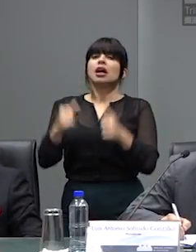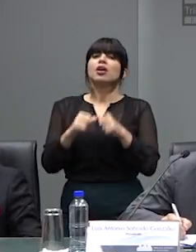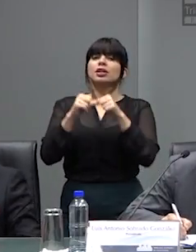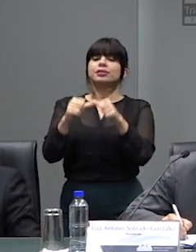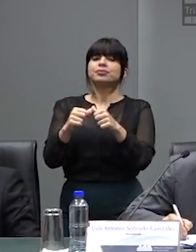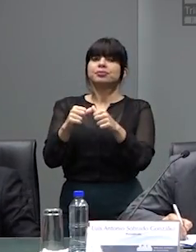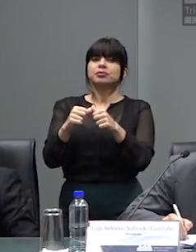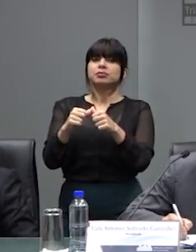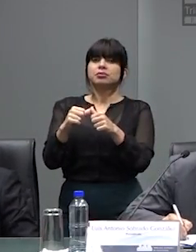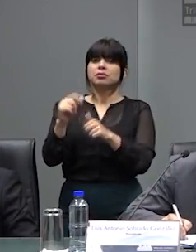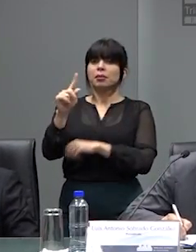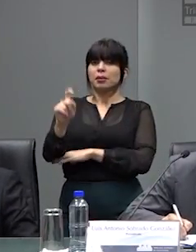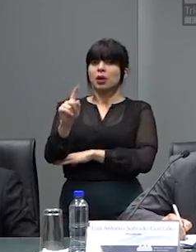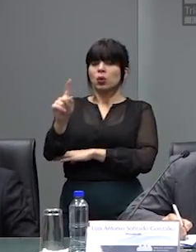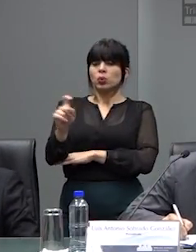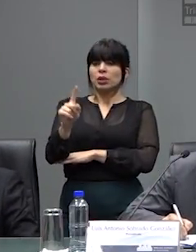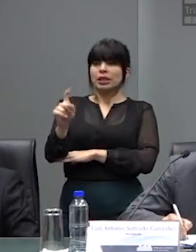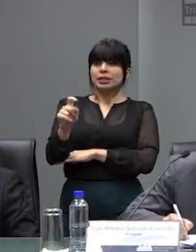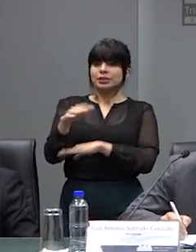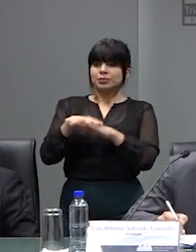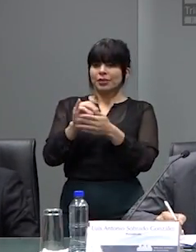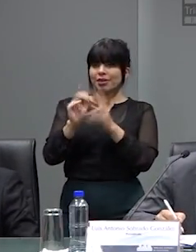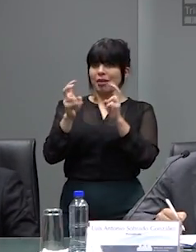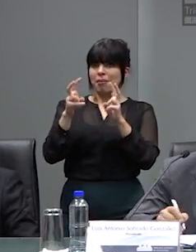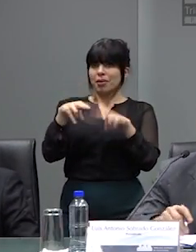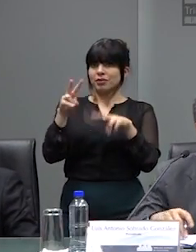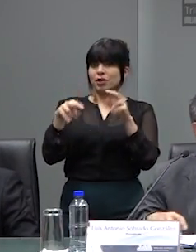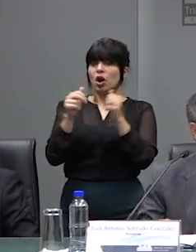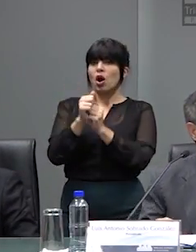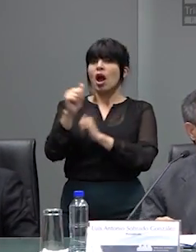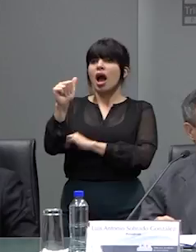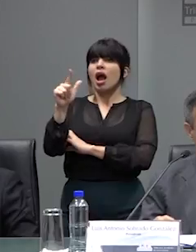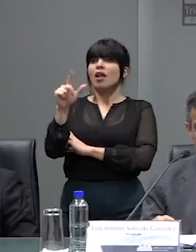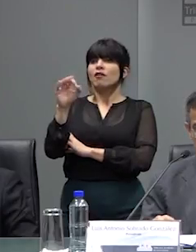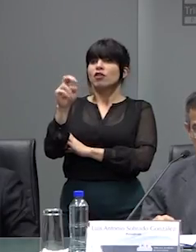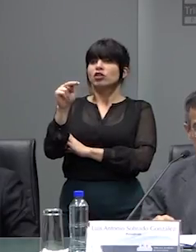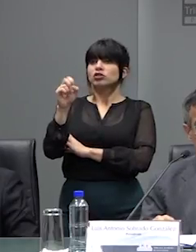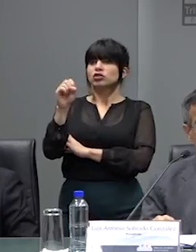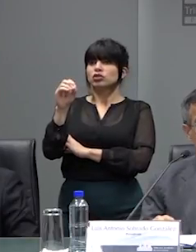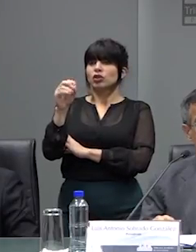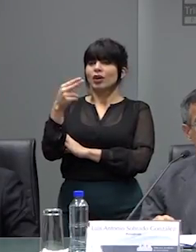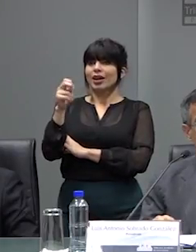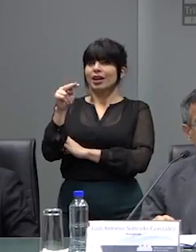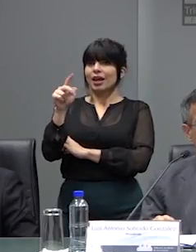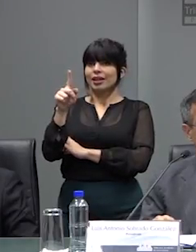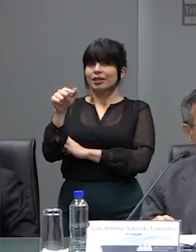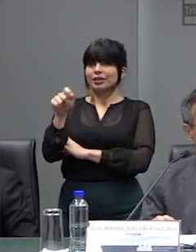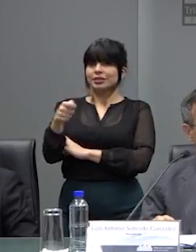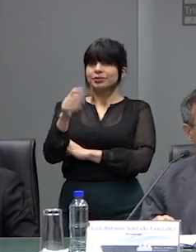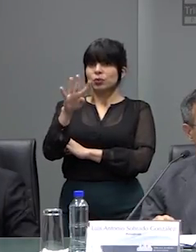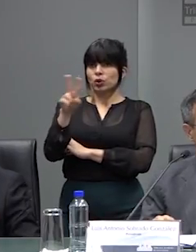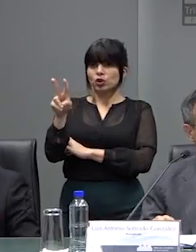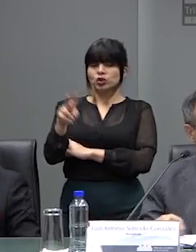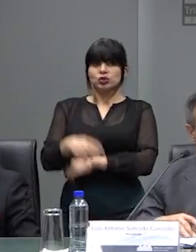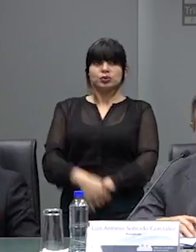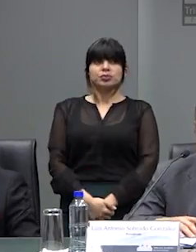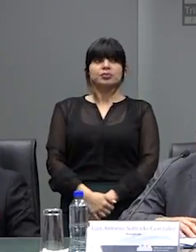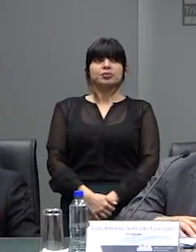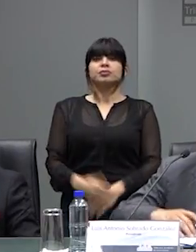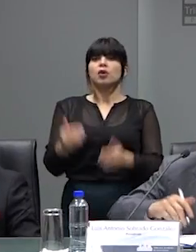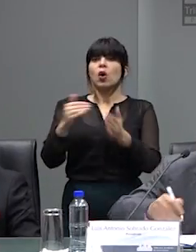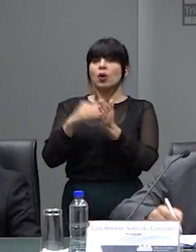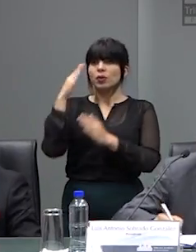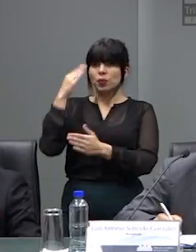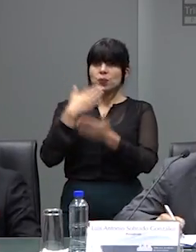Continuamos el periodo de preguntas de temas varios con Alfonso Hernández de Canal 42. Nuevamente el saludo,